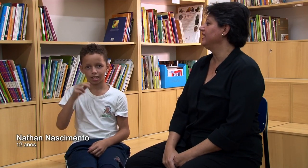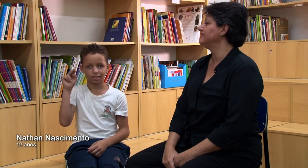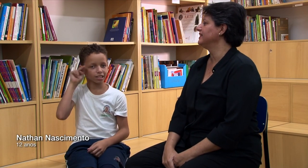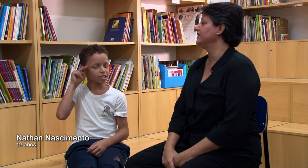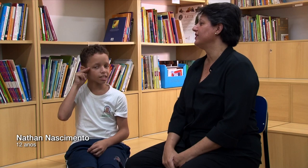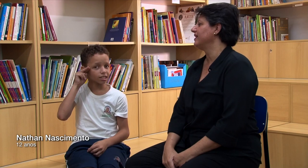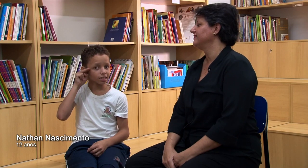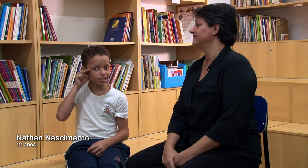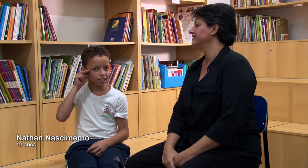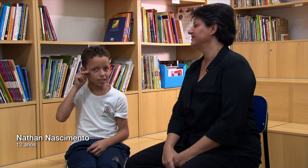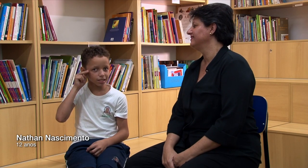é esse aqui, ó.